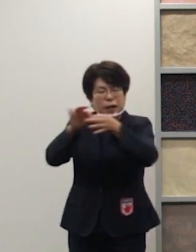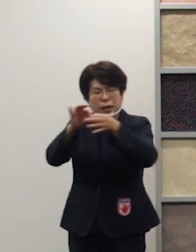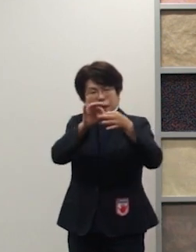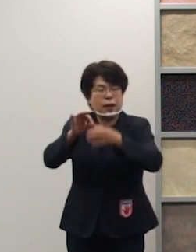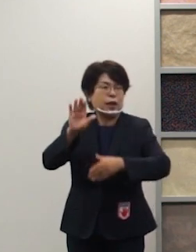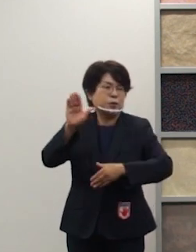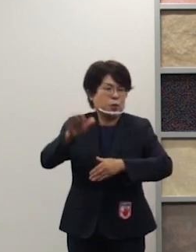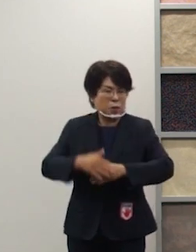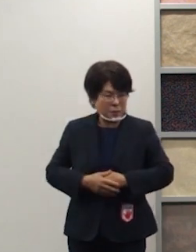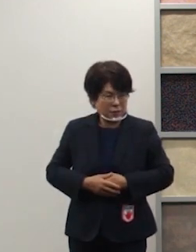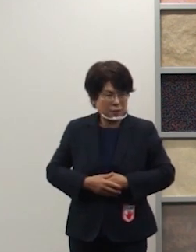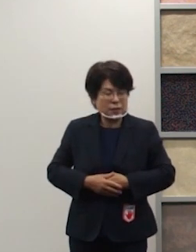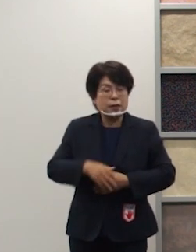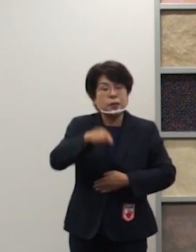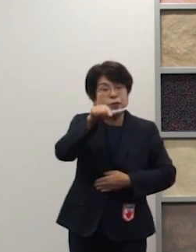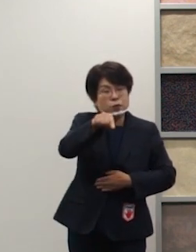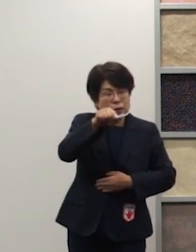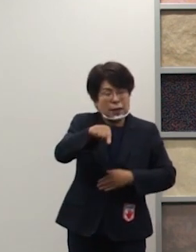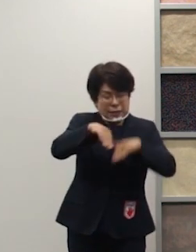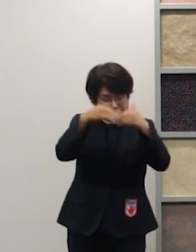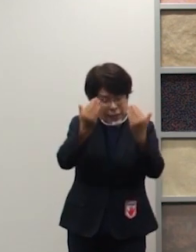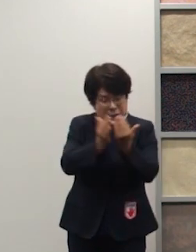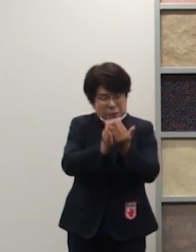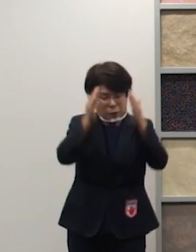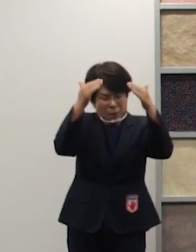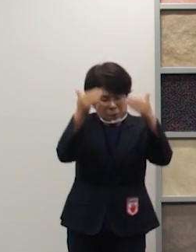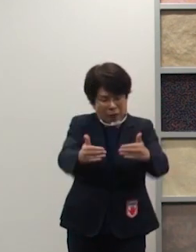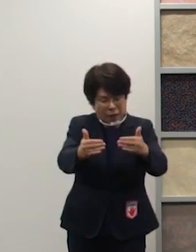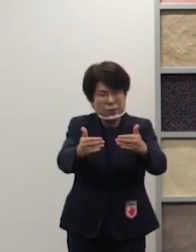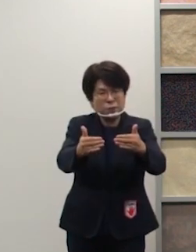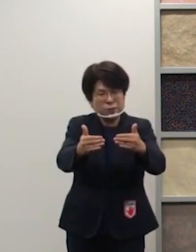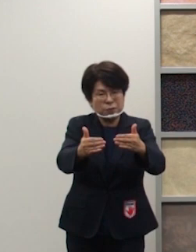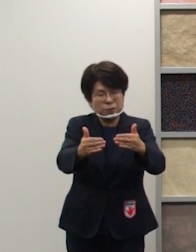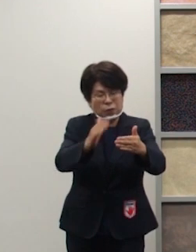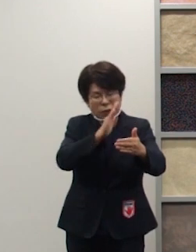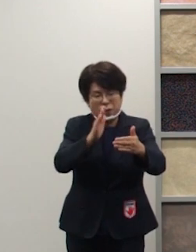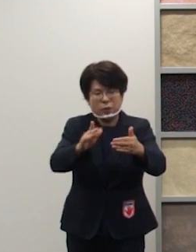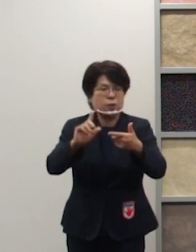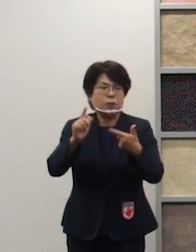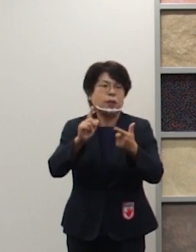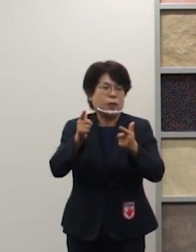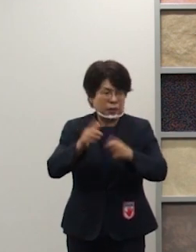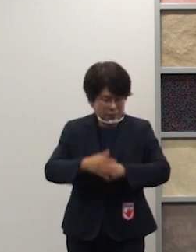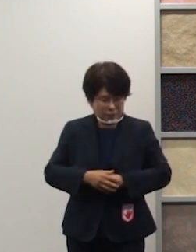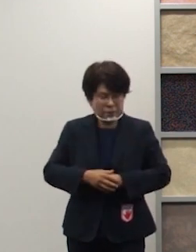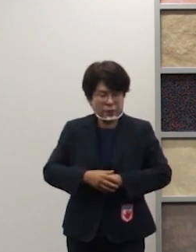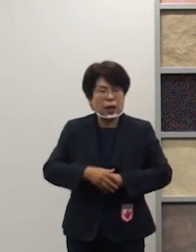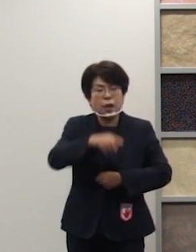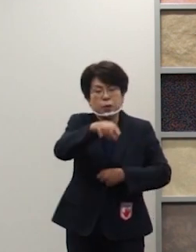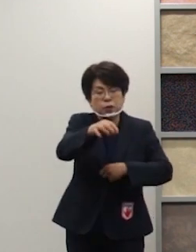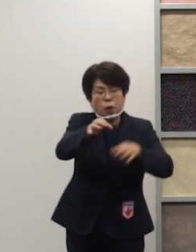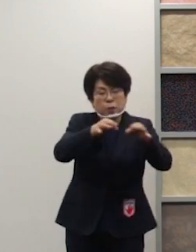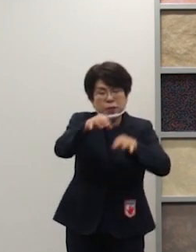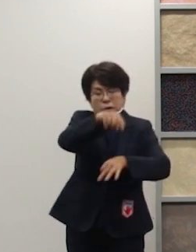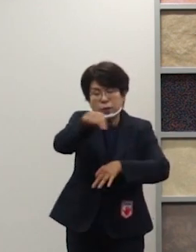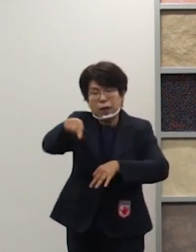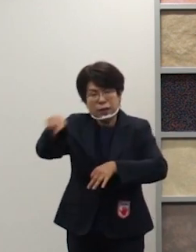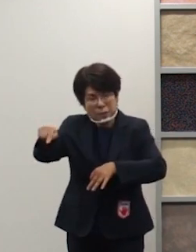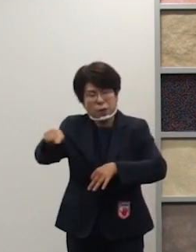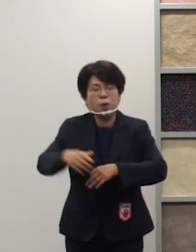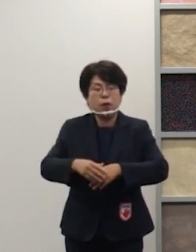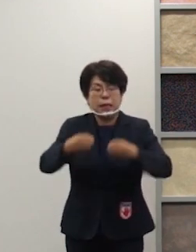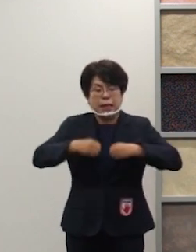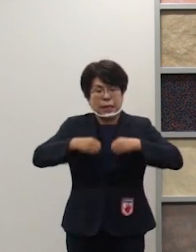業の道を塞いでいるわけではなくて、感染拡大防止ができているところは、この営